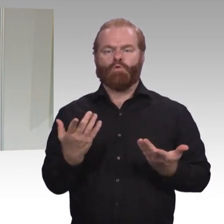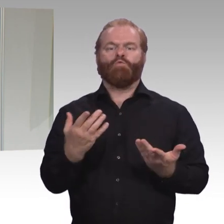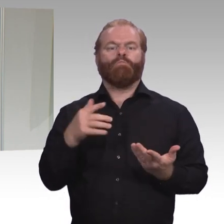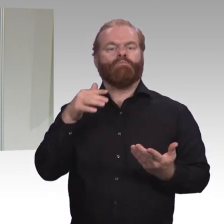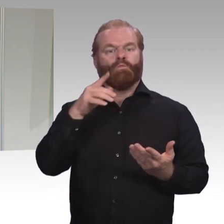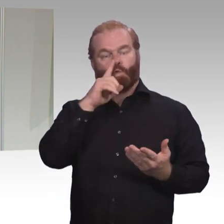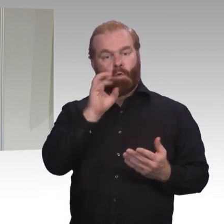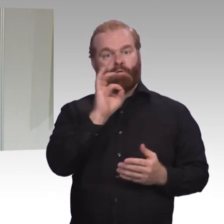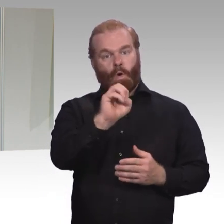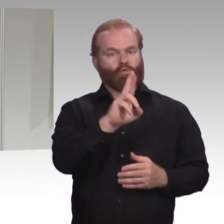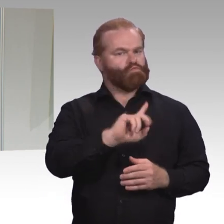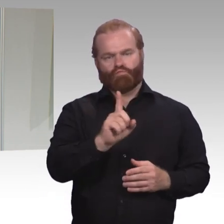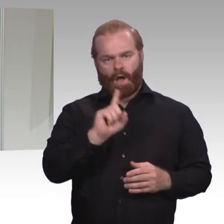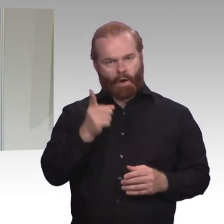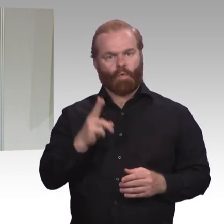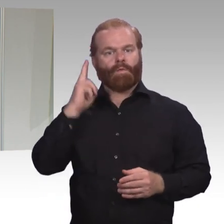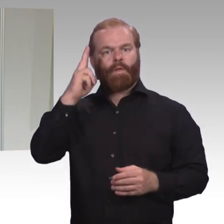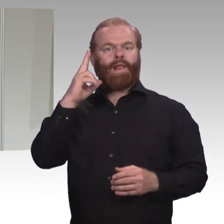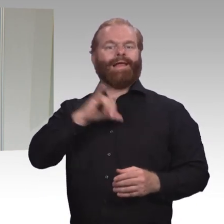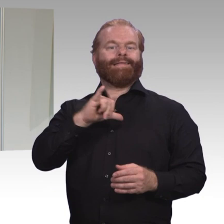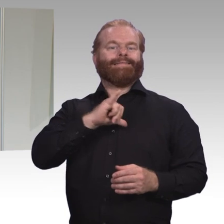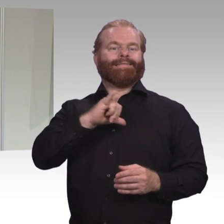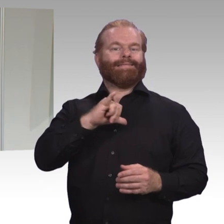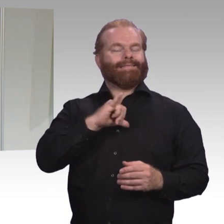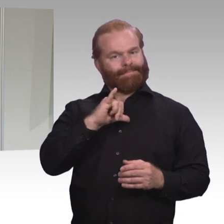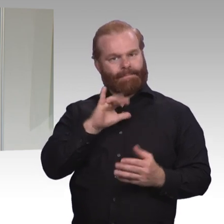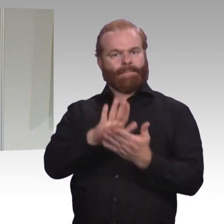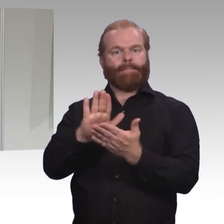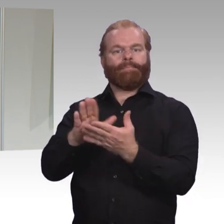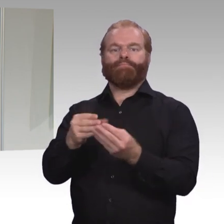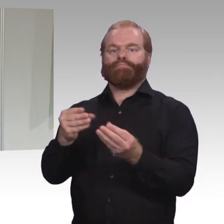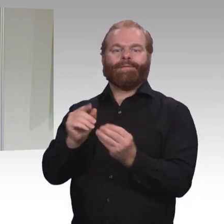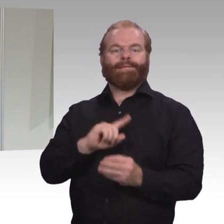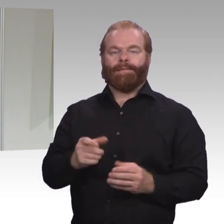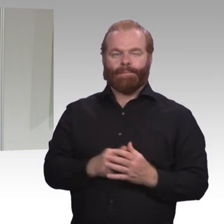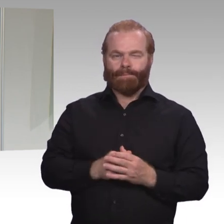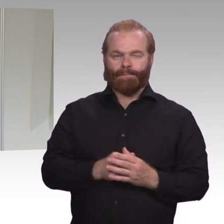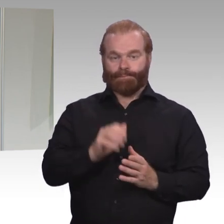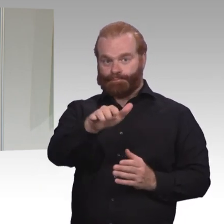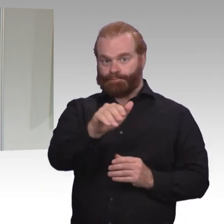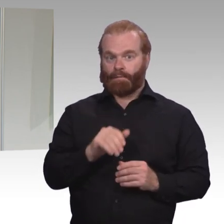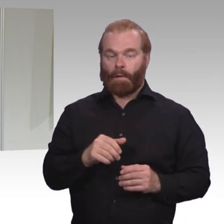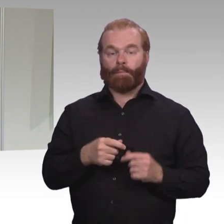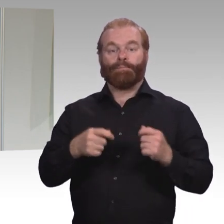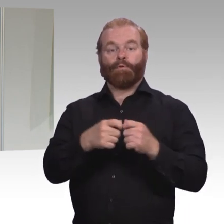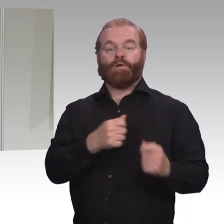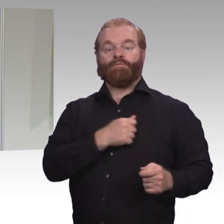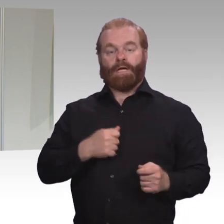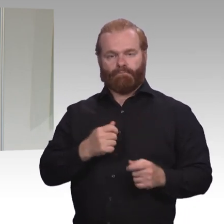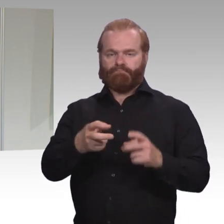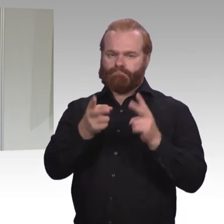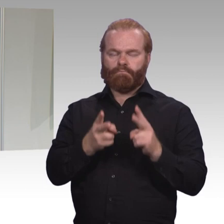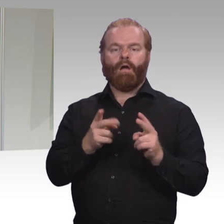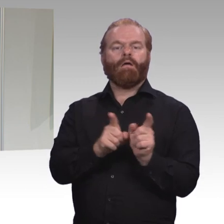die militärischen Mitarbeiter, sie alle stehen mit ihren Angehörigen und Familien zusammen, um den Frieden, die